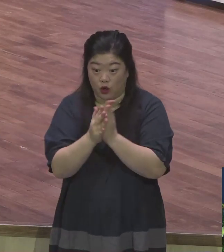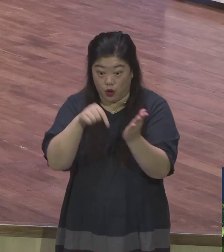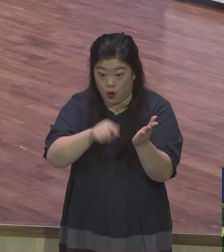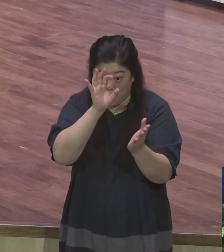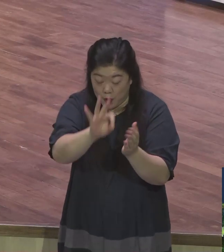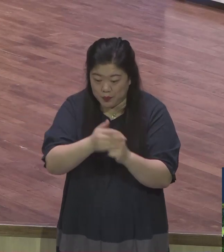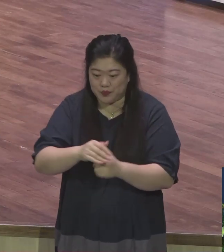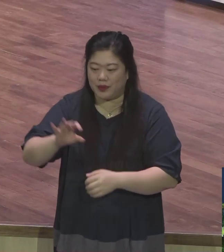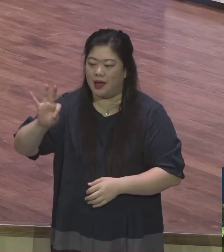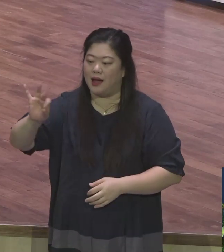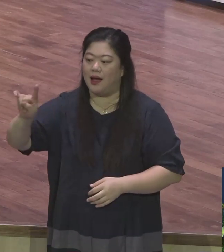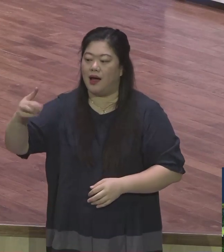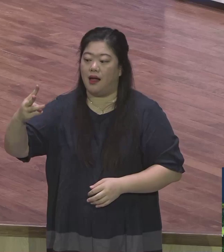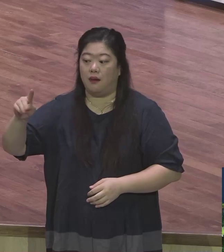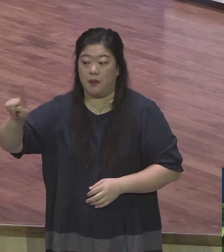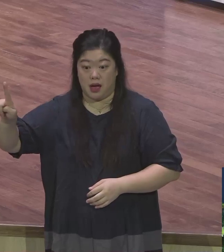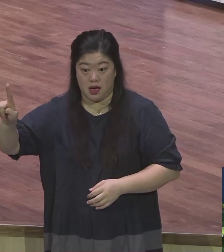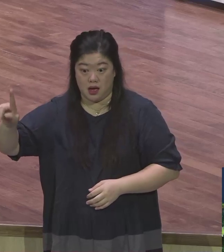알파 오메가 잖아요.